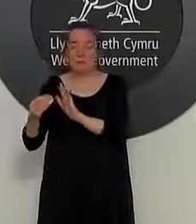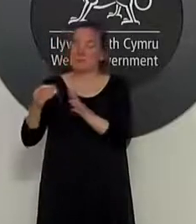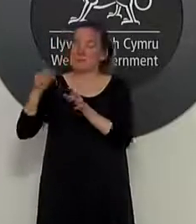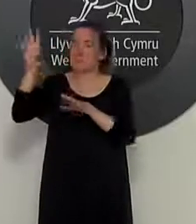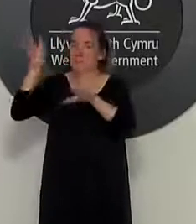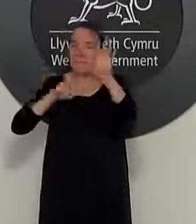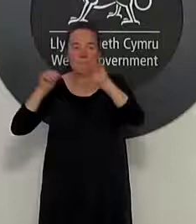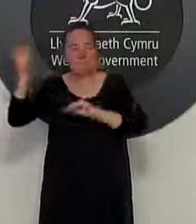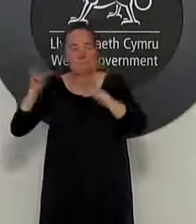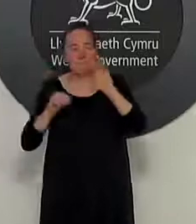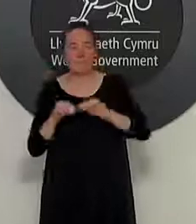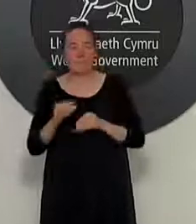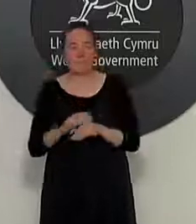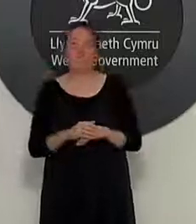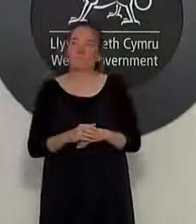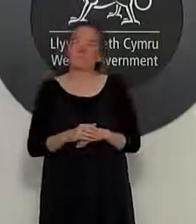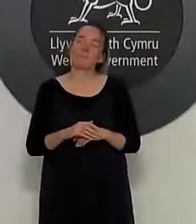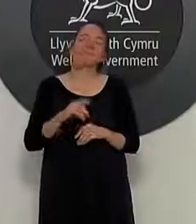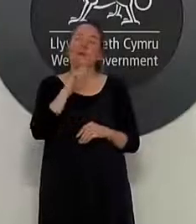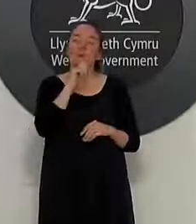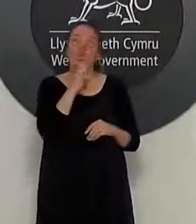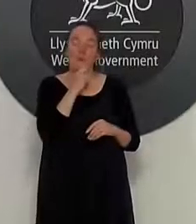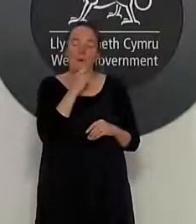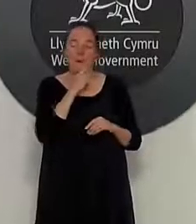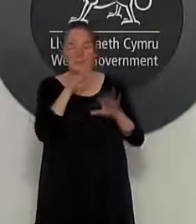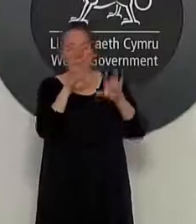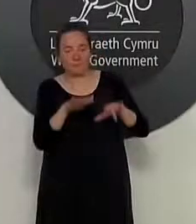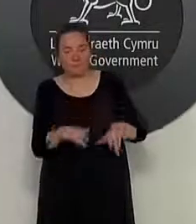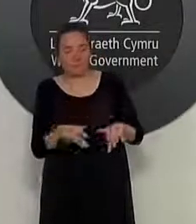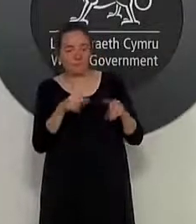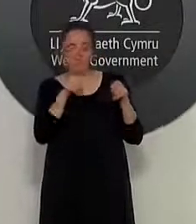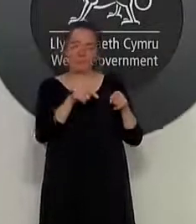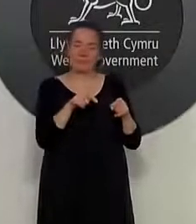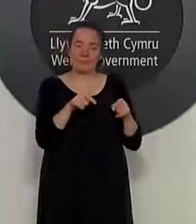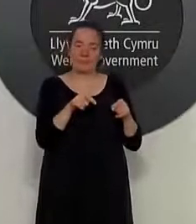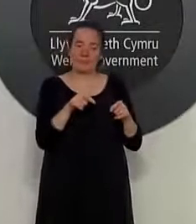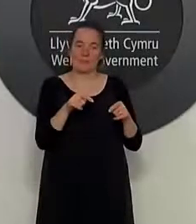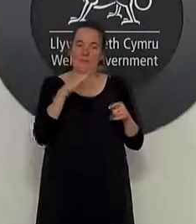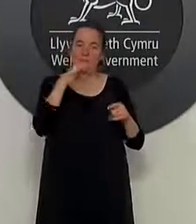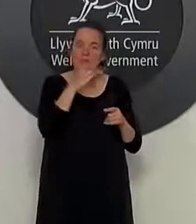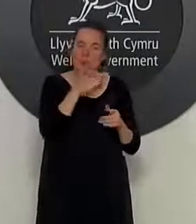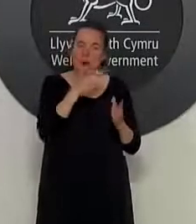yr argymhellion drafft. Wrth gwrs, byddwn ni'n ymgynghori arnyn nhw, felly gyd o'r manylion